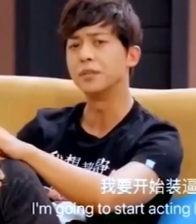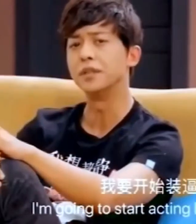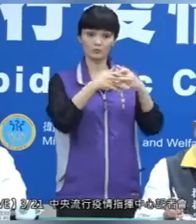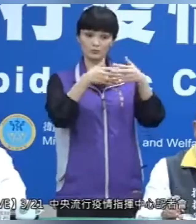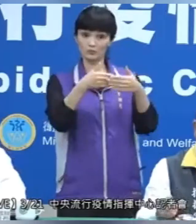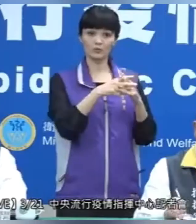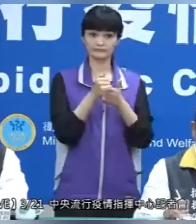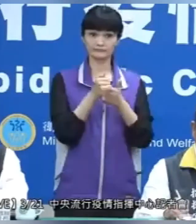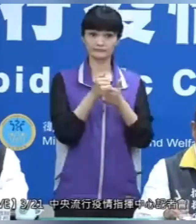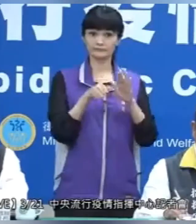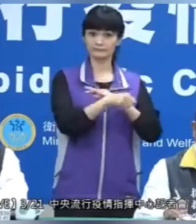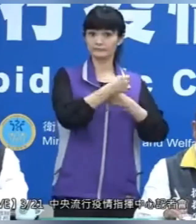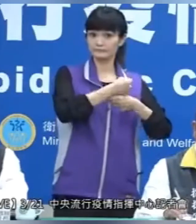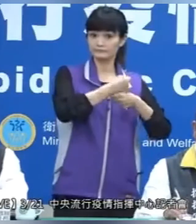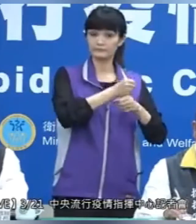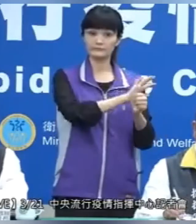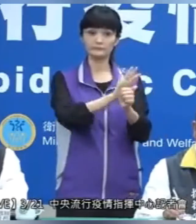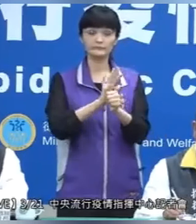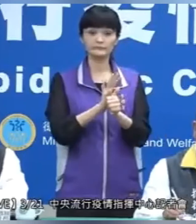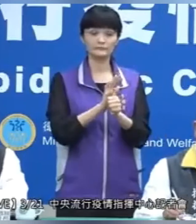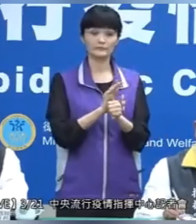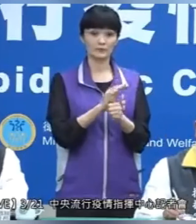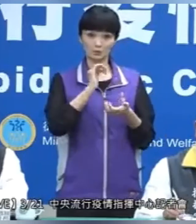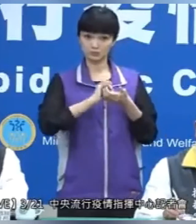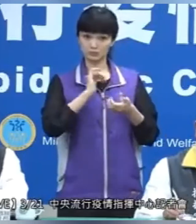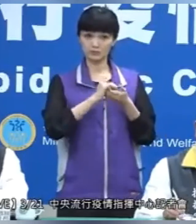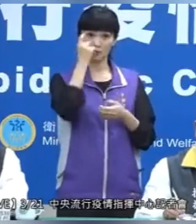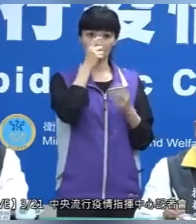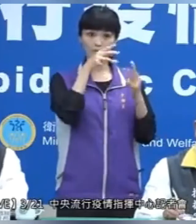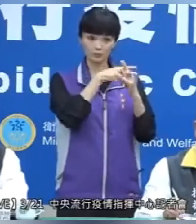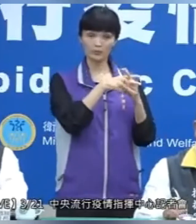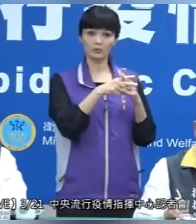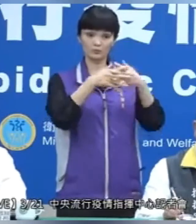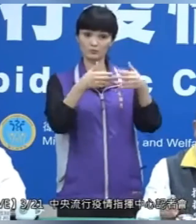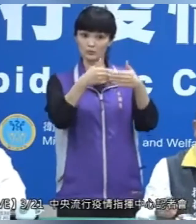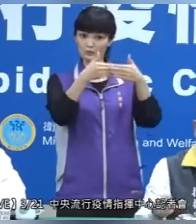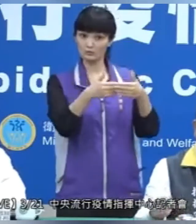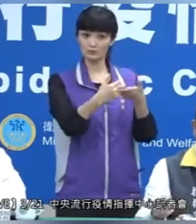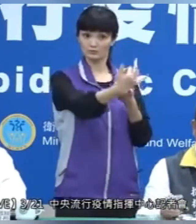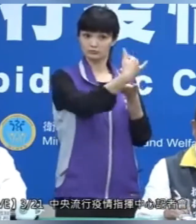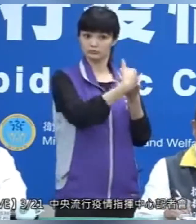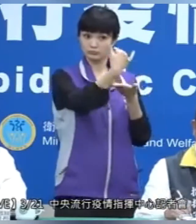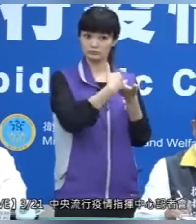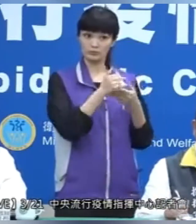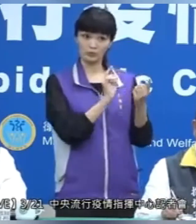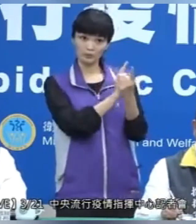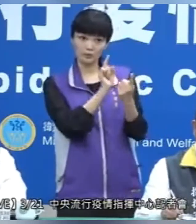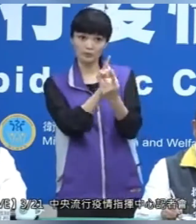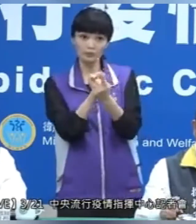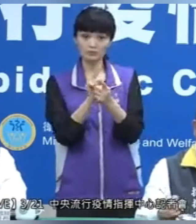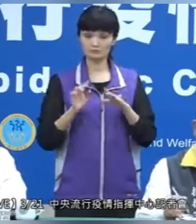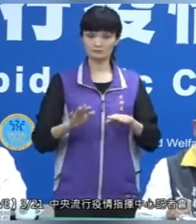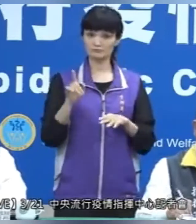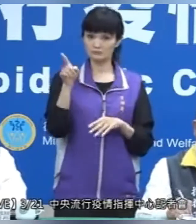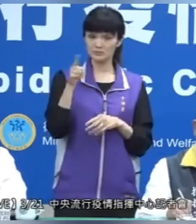我要开始装逼。 出到欧洲回来的人，或者是在大陆返国的人，今天还是没有提到他的身份